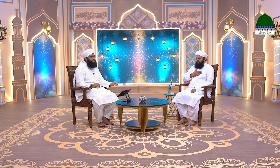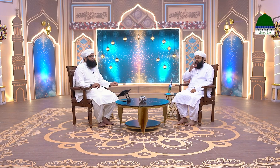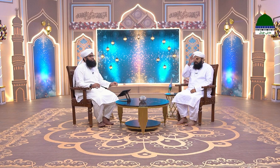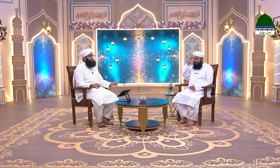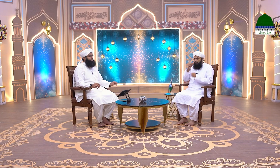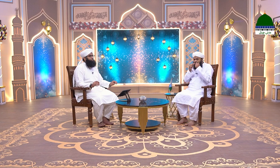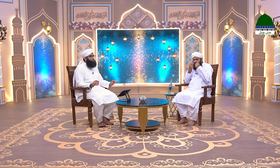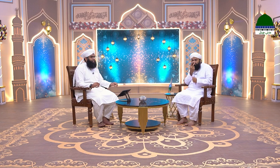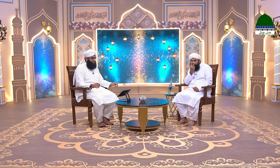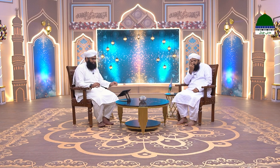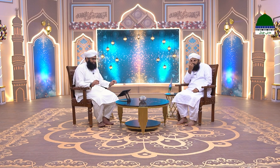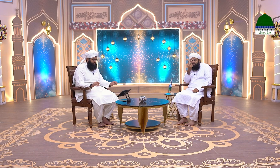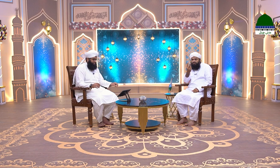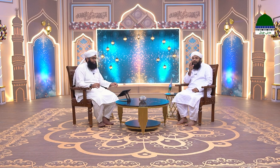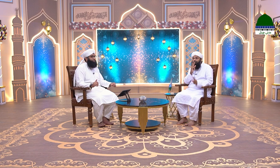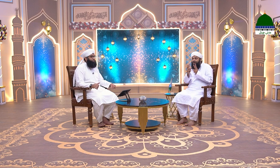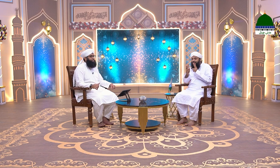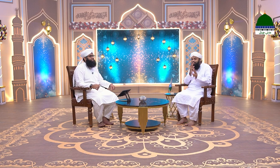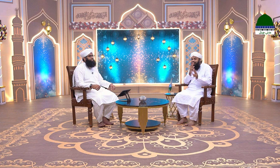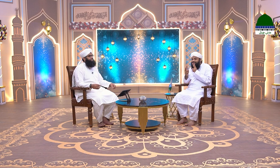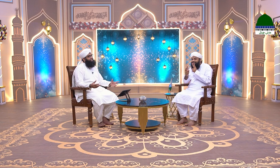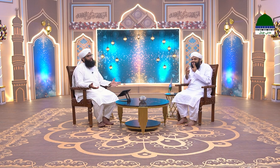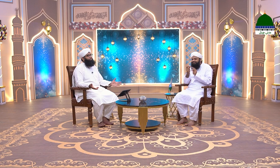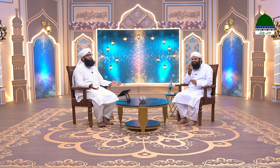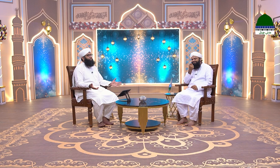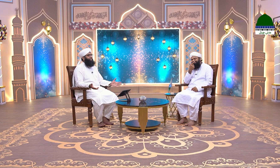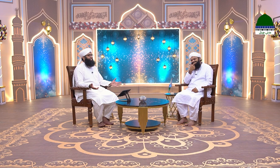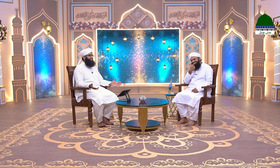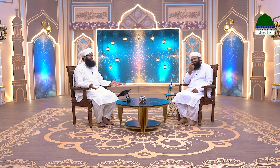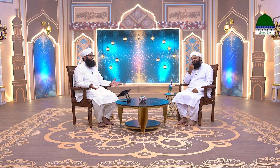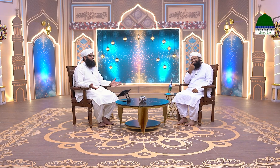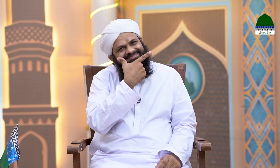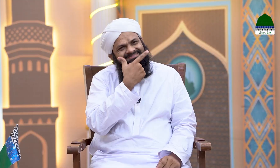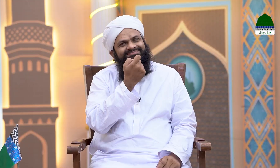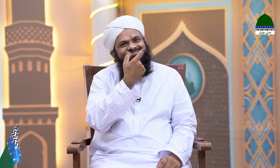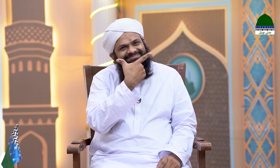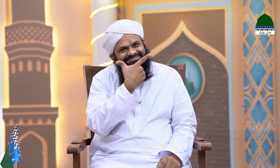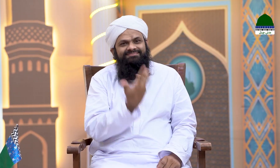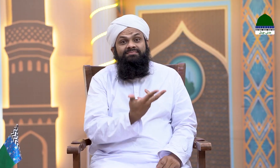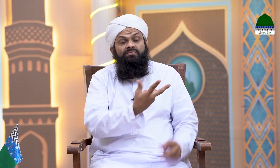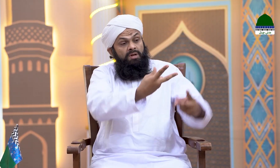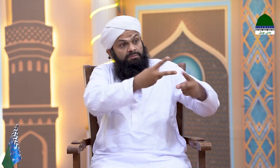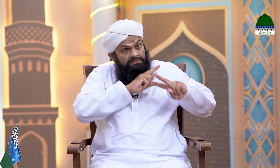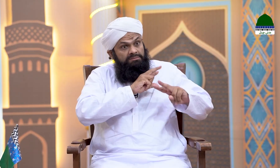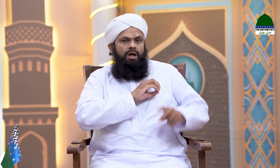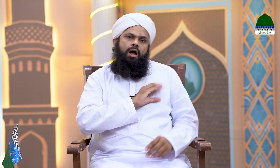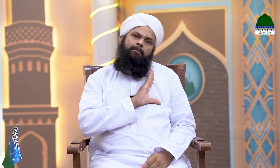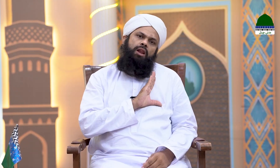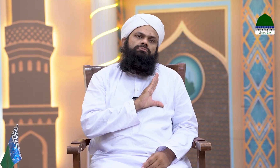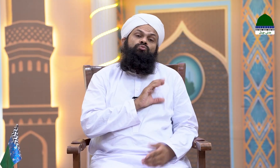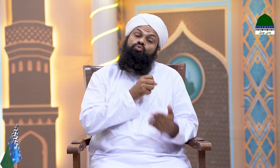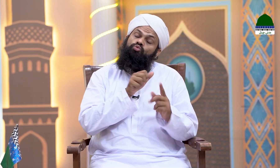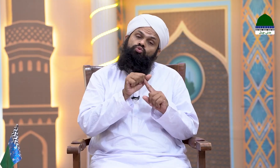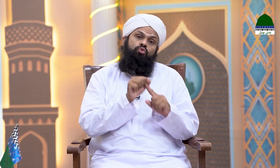علیہ وآلہ وسلم کو بات کرتے دیکھا یا سنا، آپ مسکرایا کرتے تھے۔ میں بھی اسی سنت پر عمل کی نیت